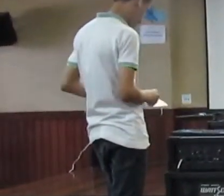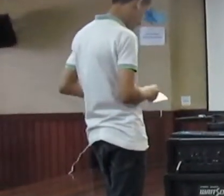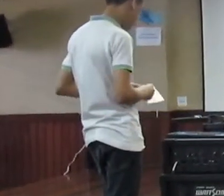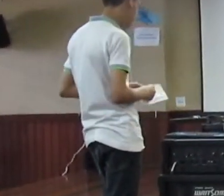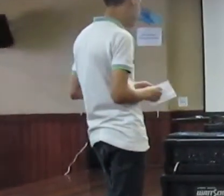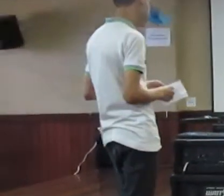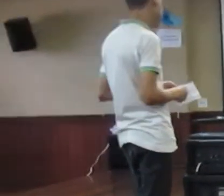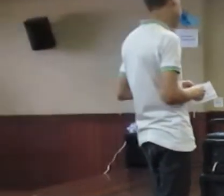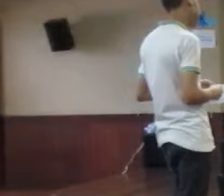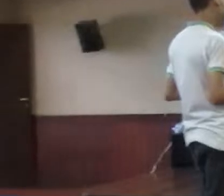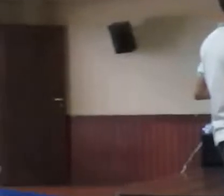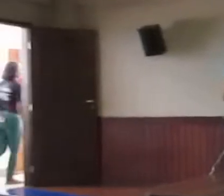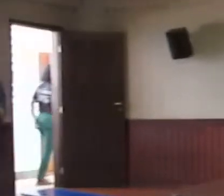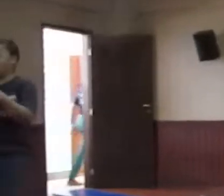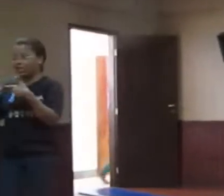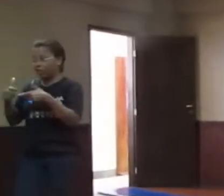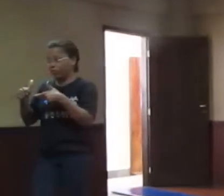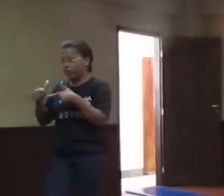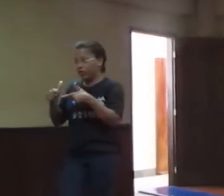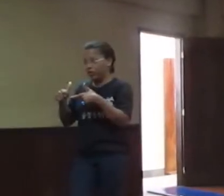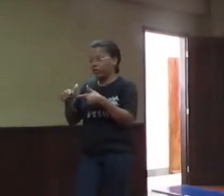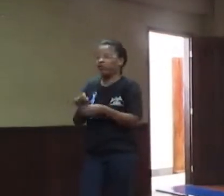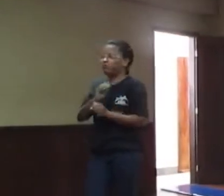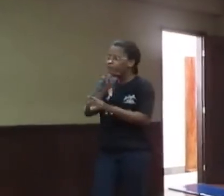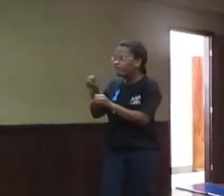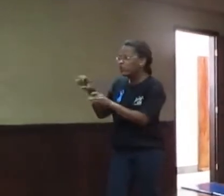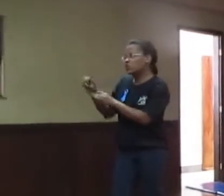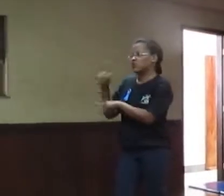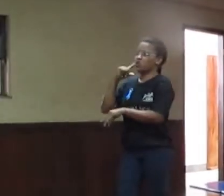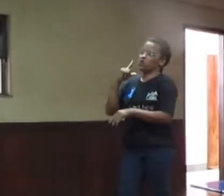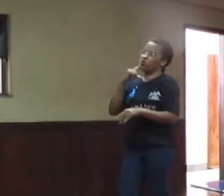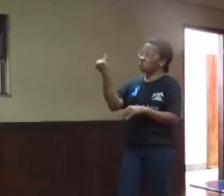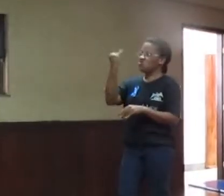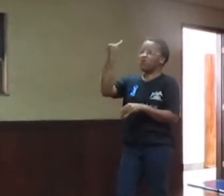que trabalham com os educandos surdos.